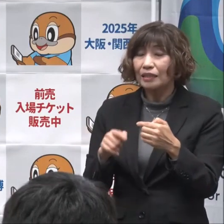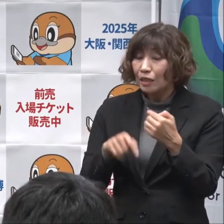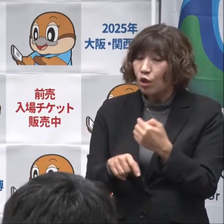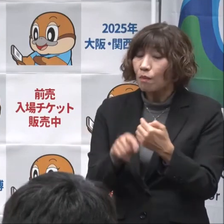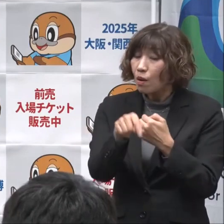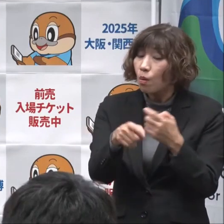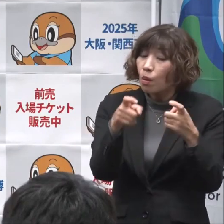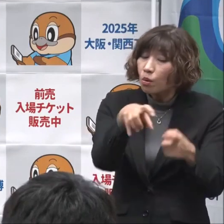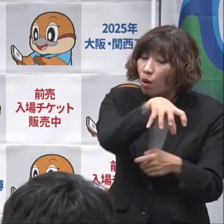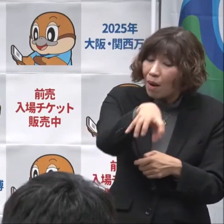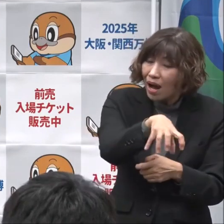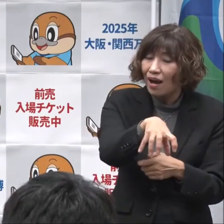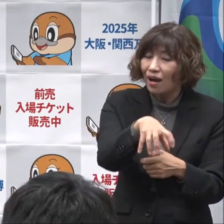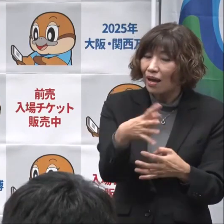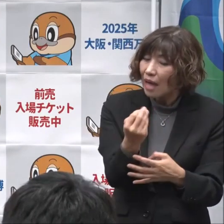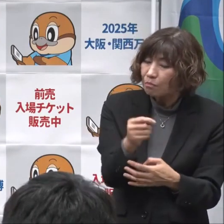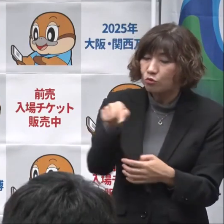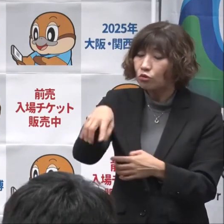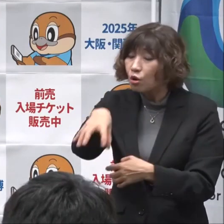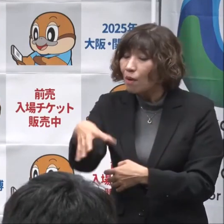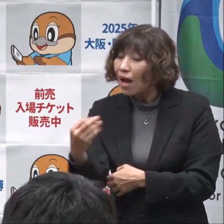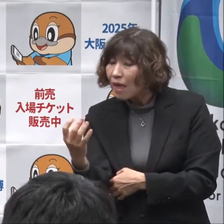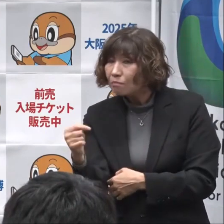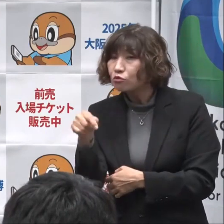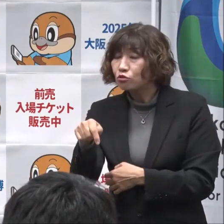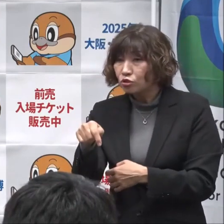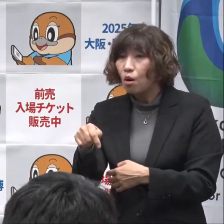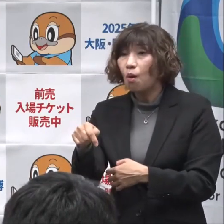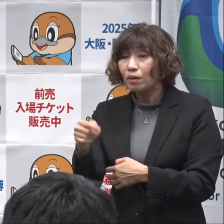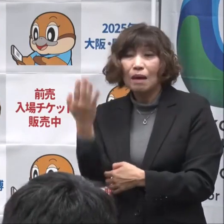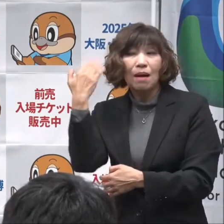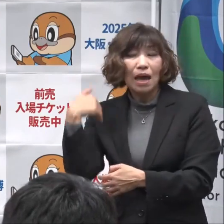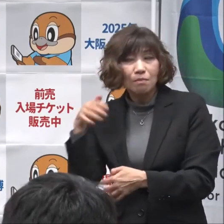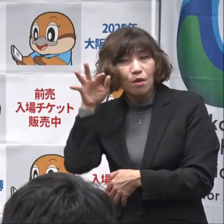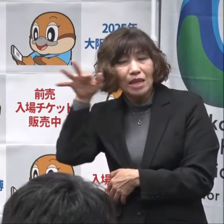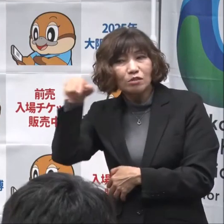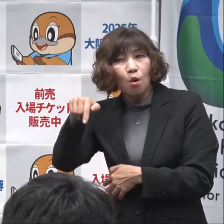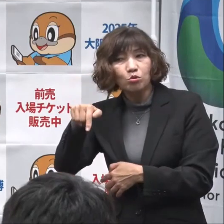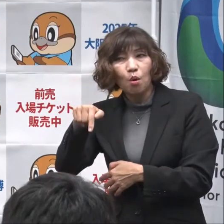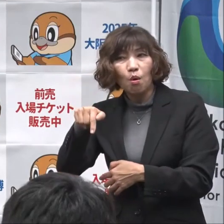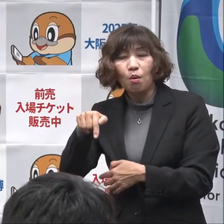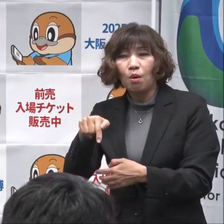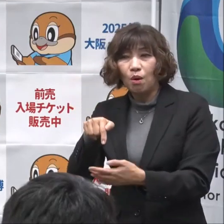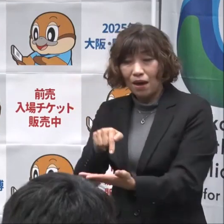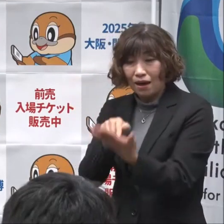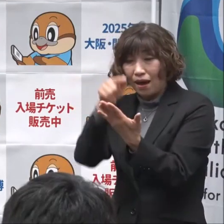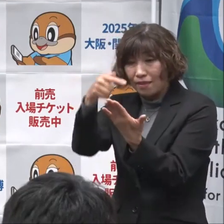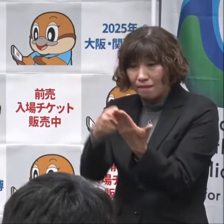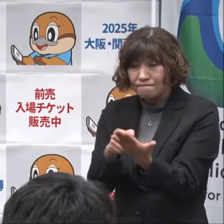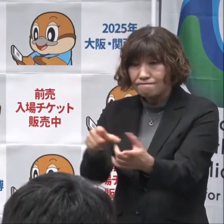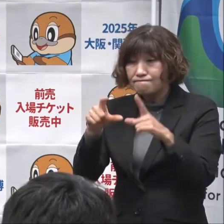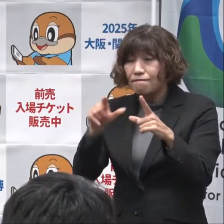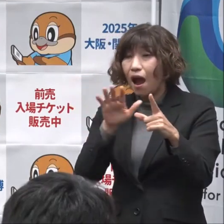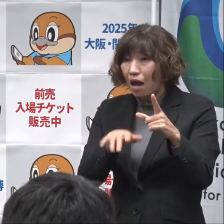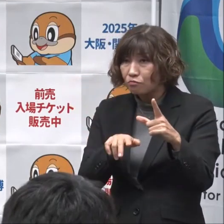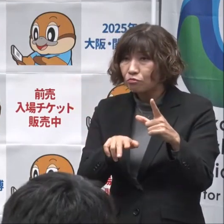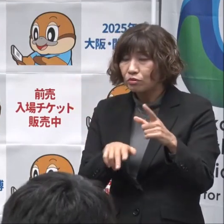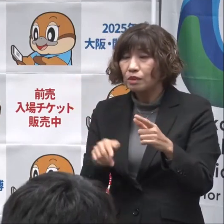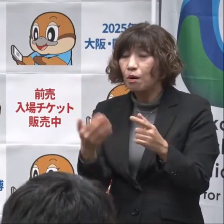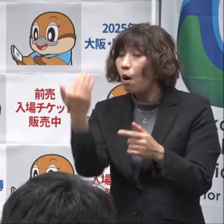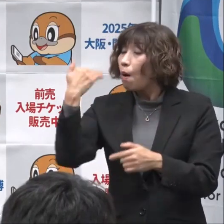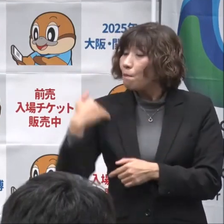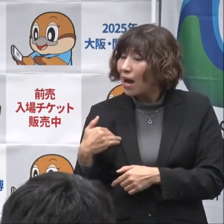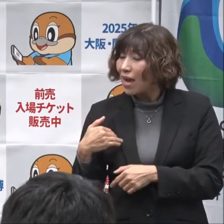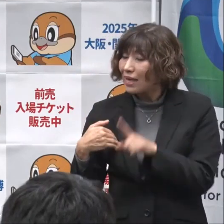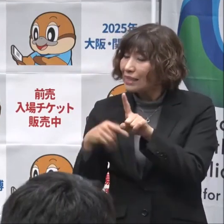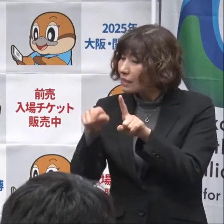なシミュレーション出しておられるわけなんですけども、そこをもっとこう早いタイミング、 2,30 センチの津波が来るのはこれぐらいの時間ですよということをも